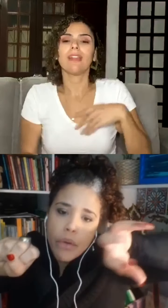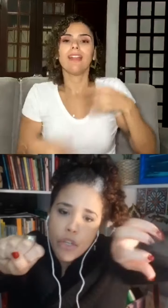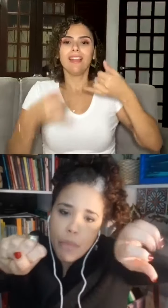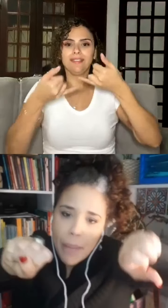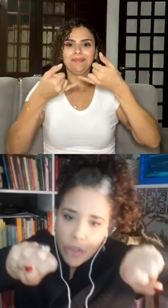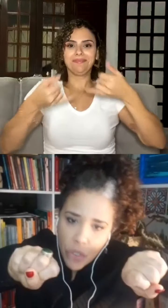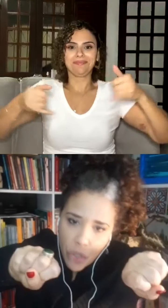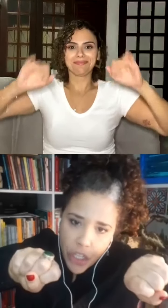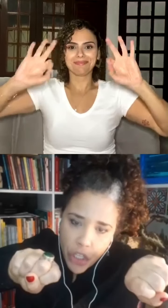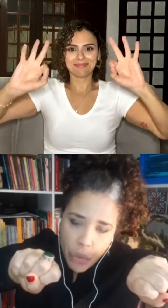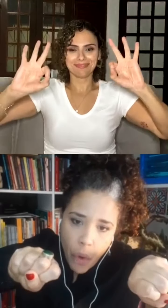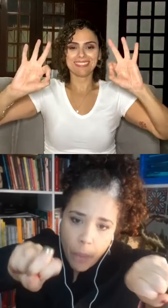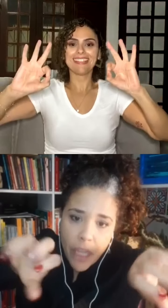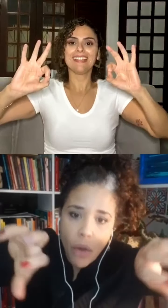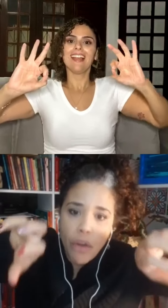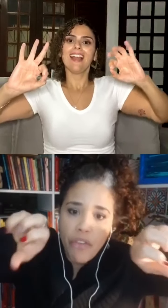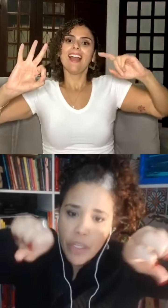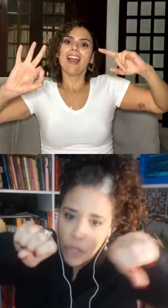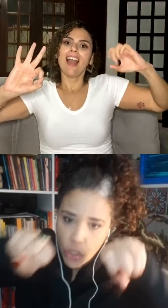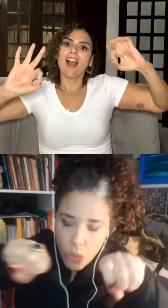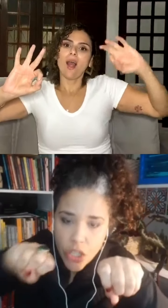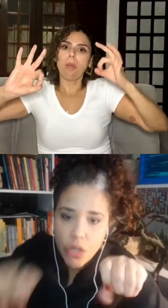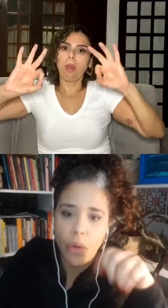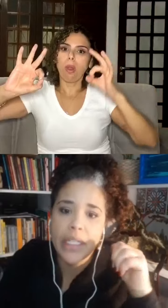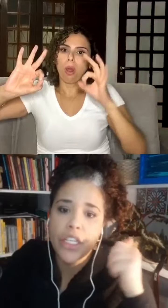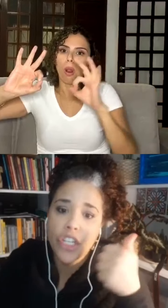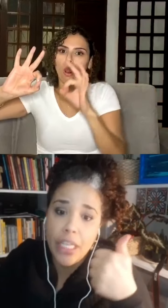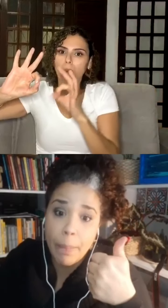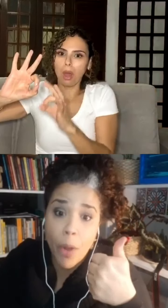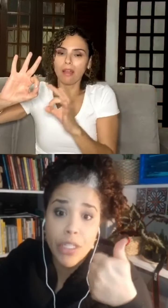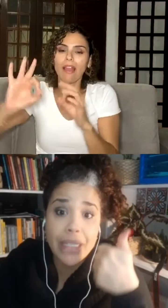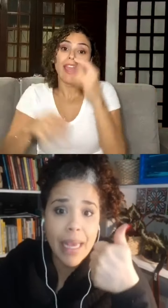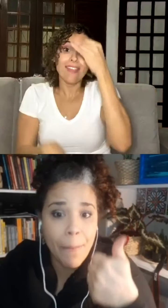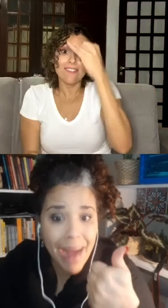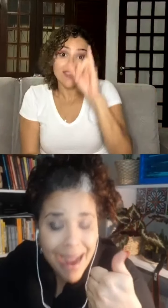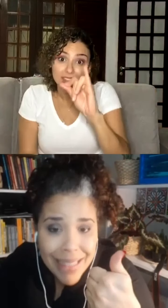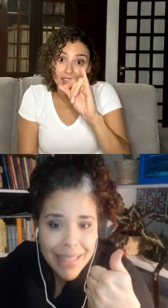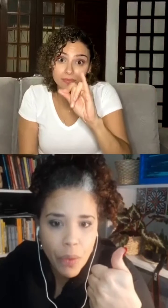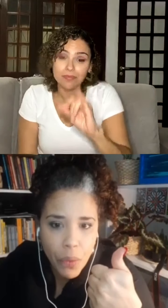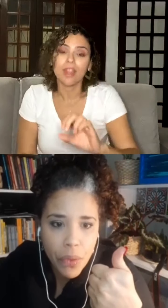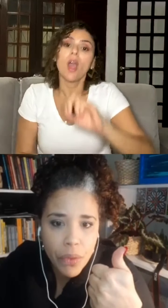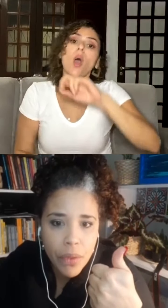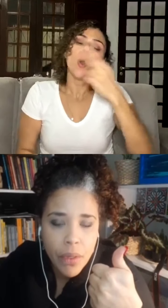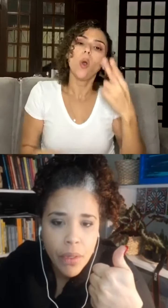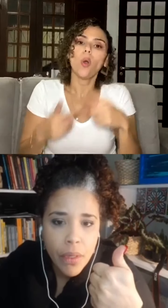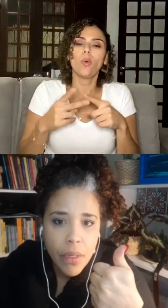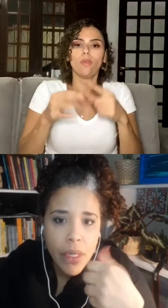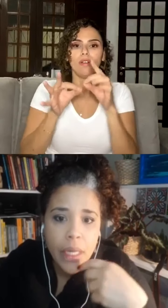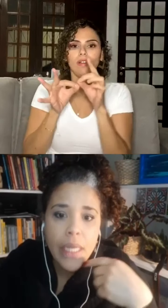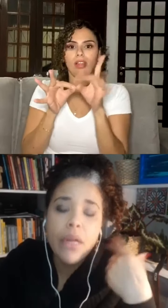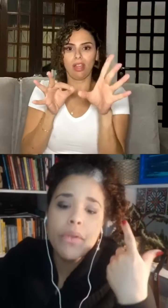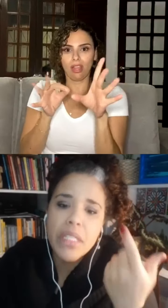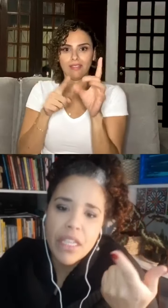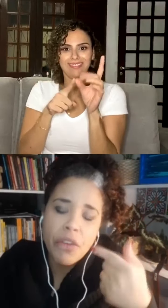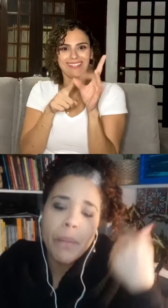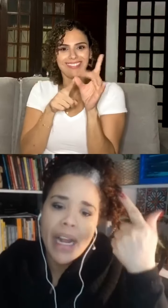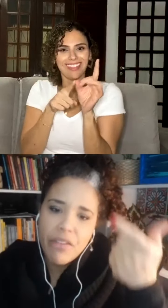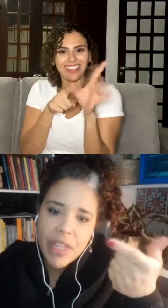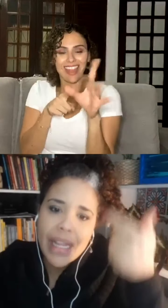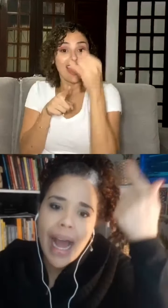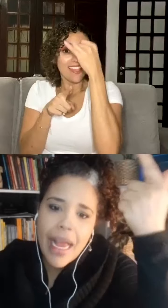o espermatozoide do homem, ou eu faço as duas coisas, que pode ser mais seguro, inclusive